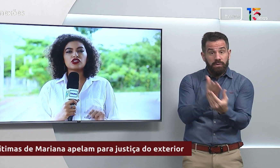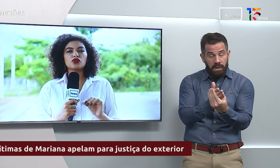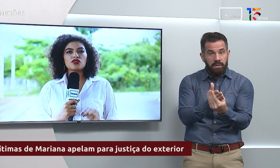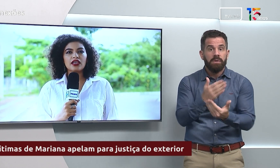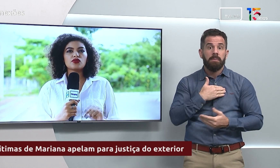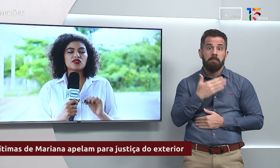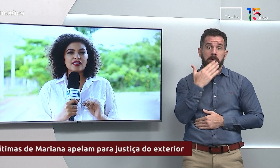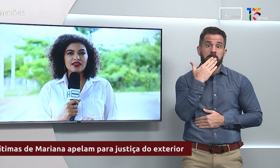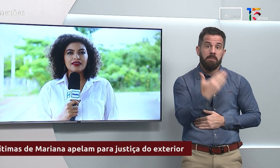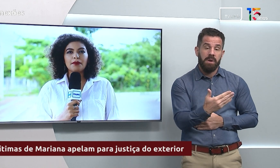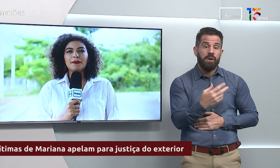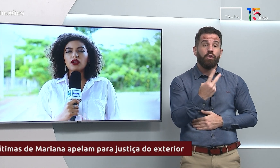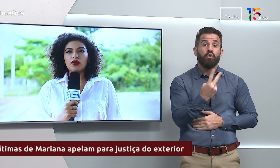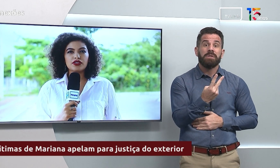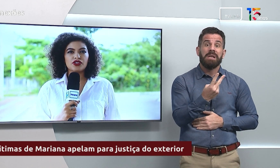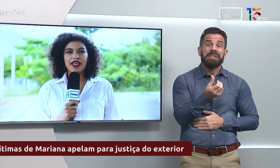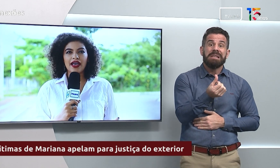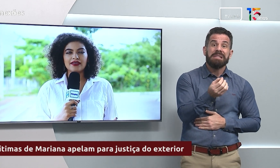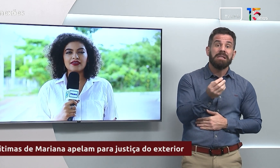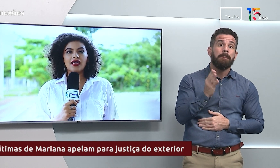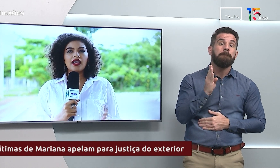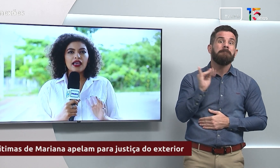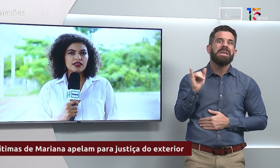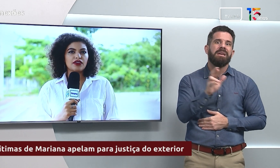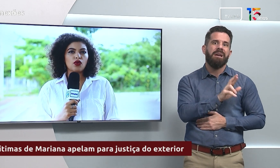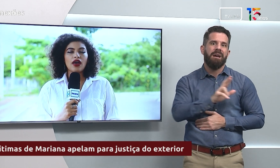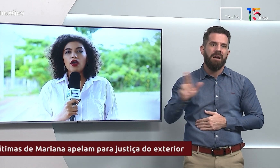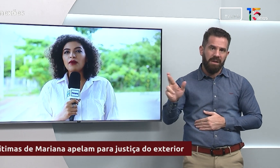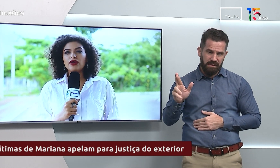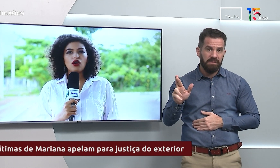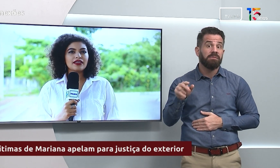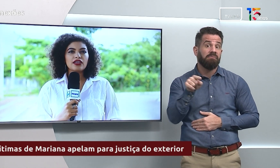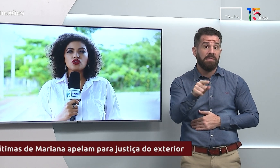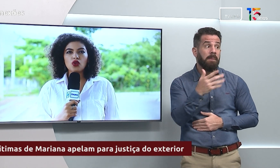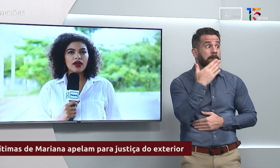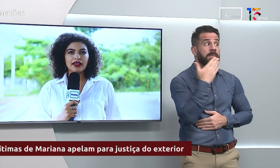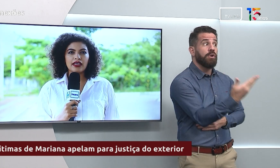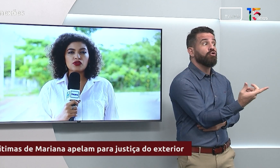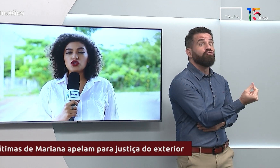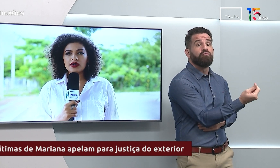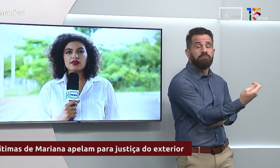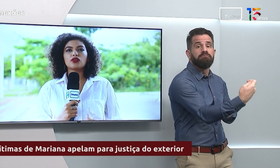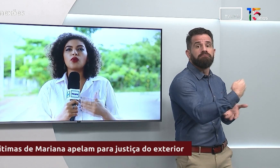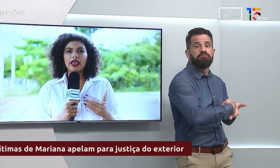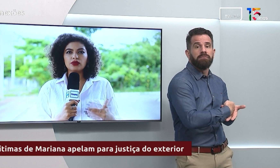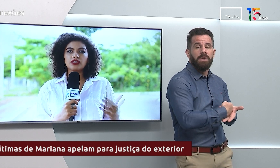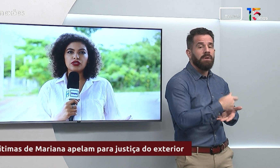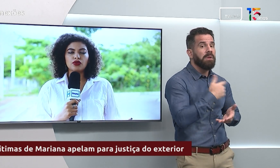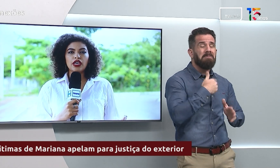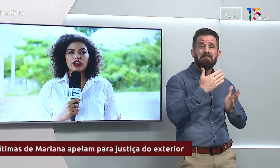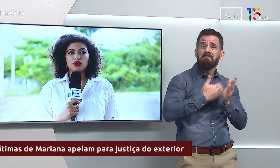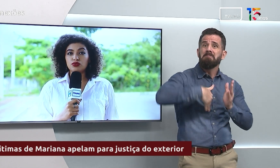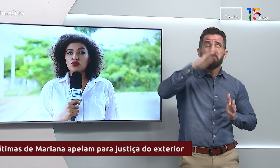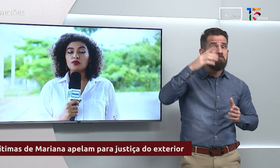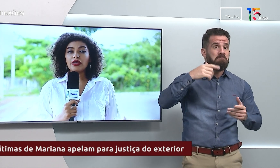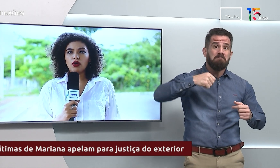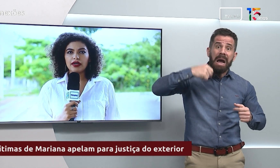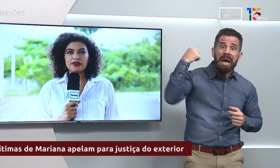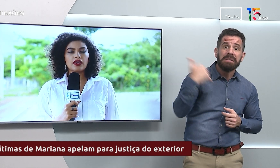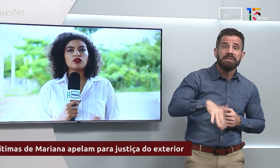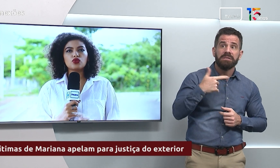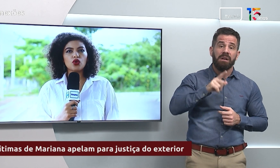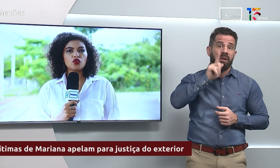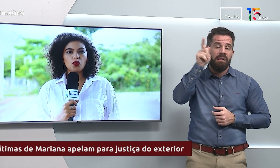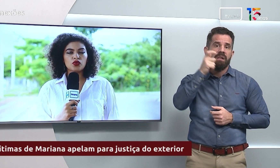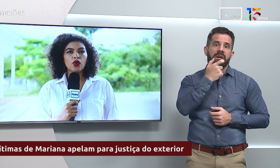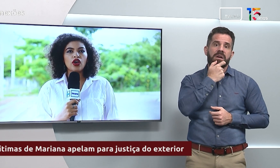passar de 260 bilhões de reais. Esse valor é o maior da história da Justiça do Reino Unido e um dos maiores